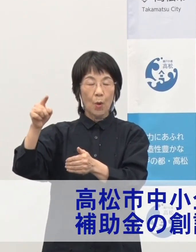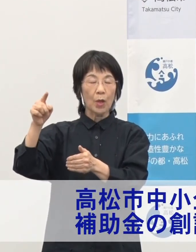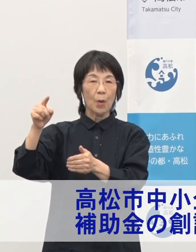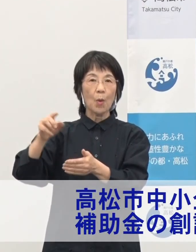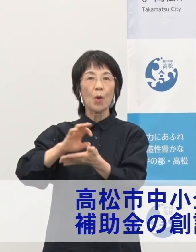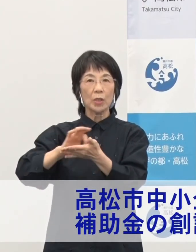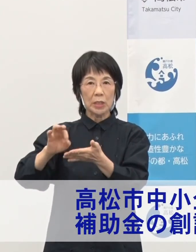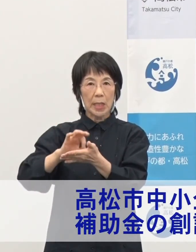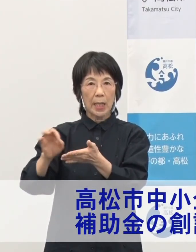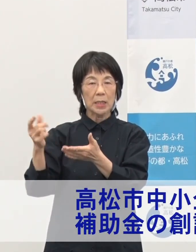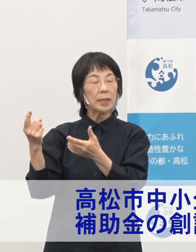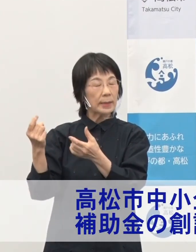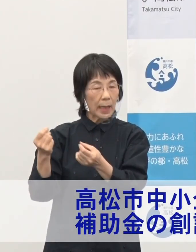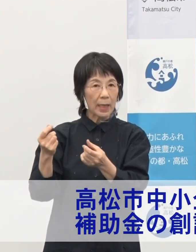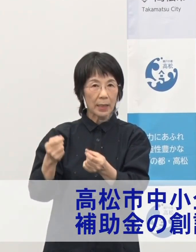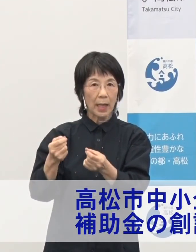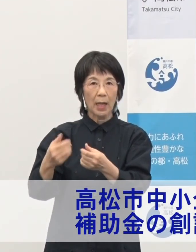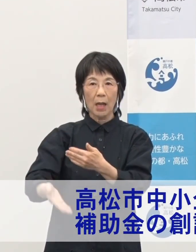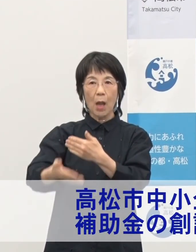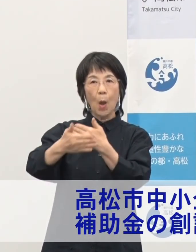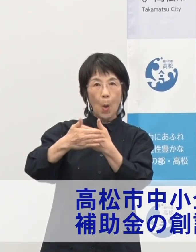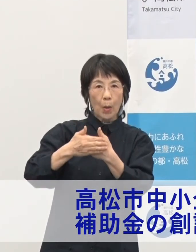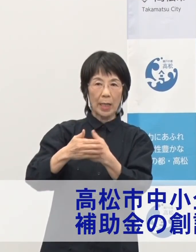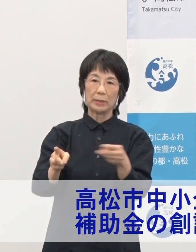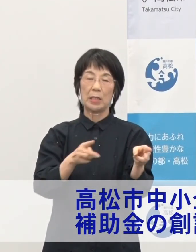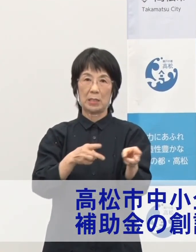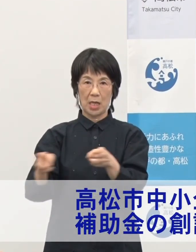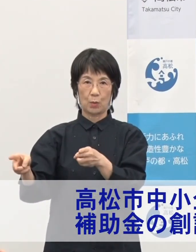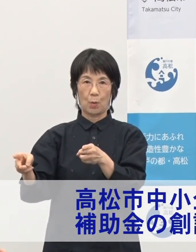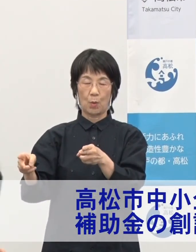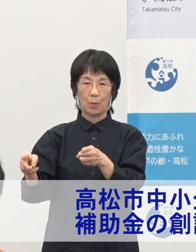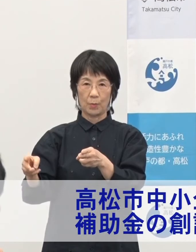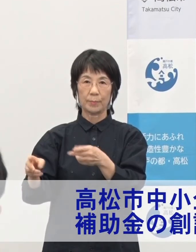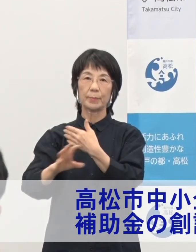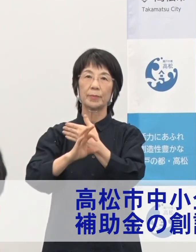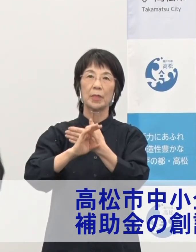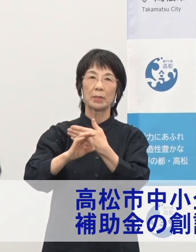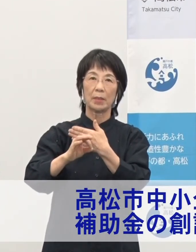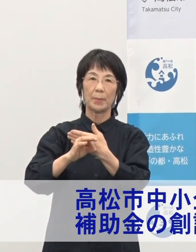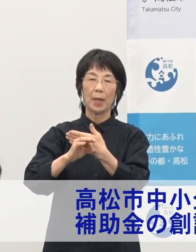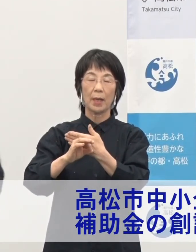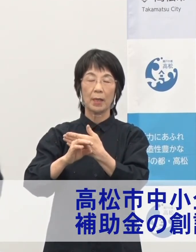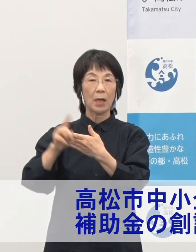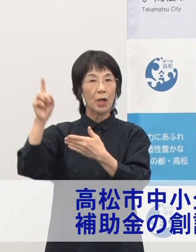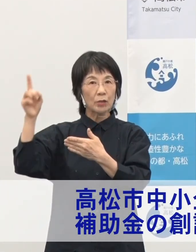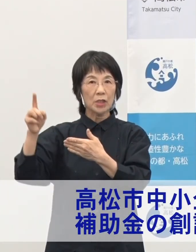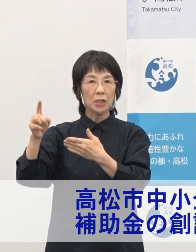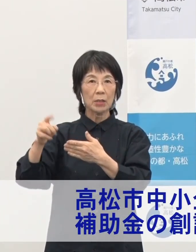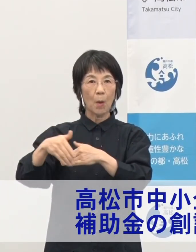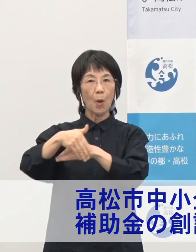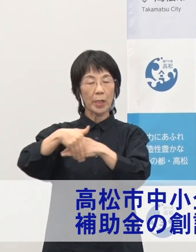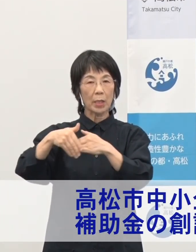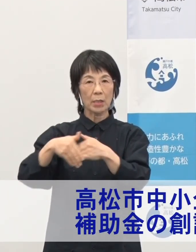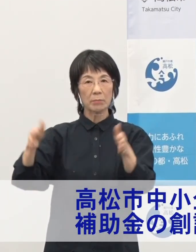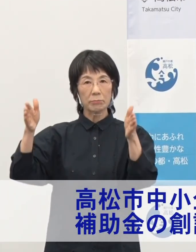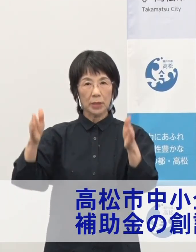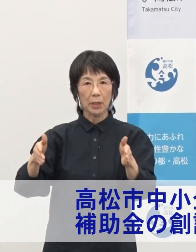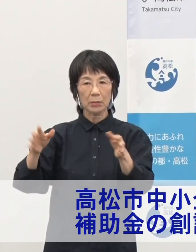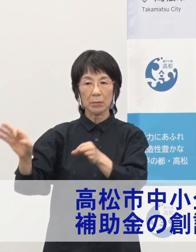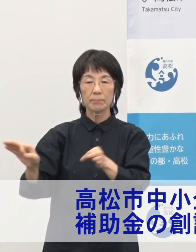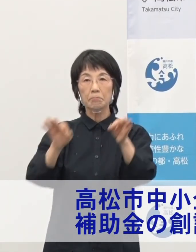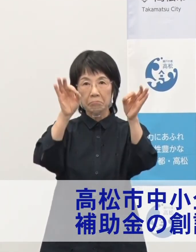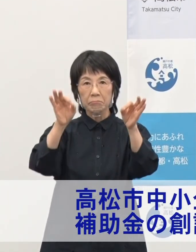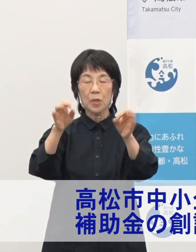事業を補完した制度としているものでございまして例えば国の事業計画期間雷の賃上げ目標